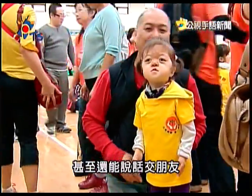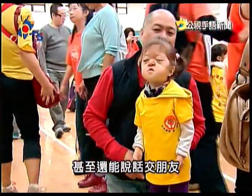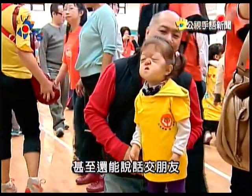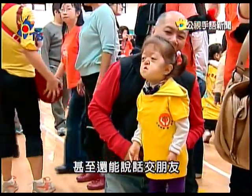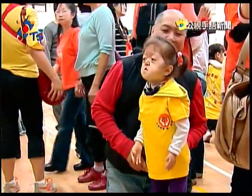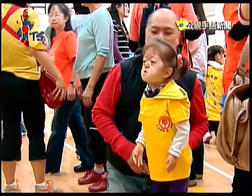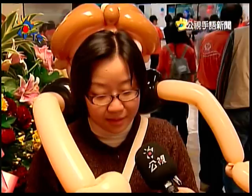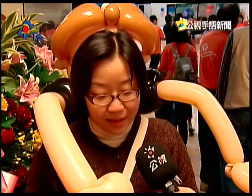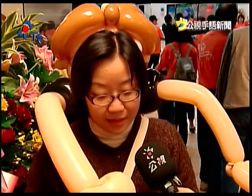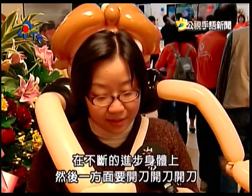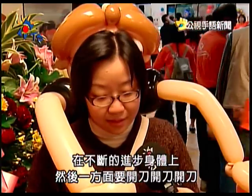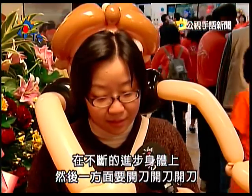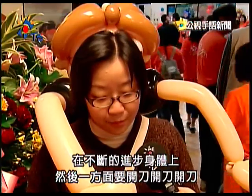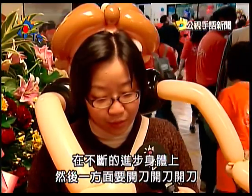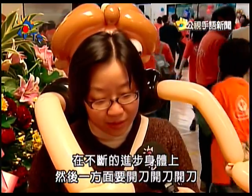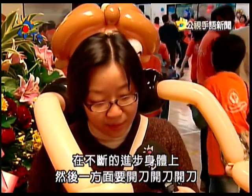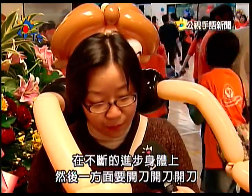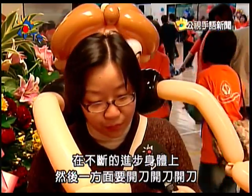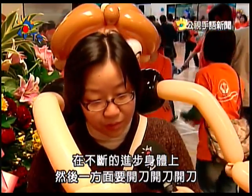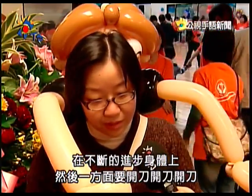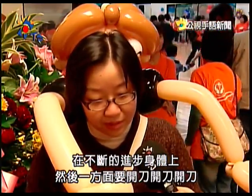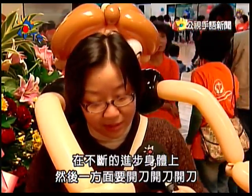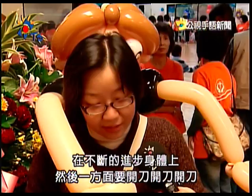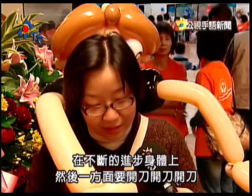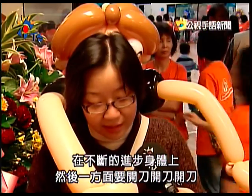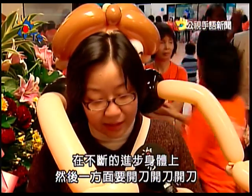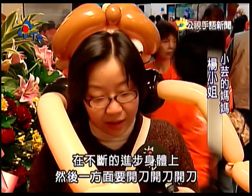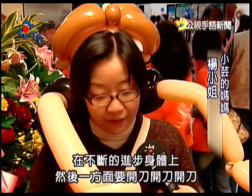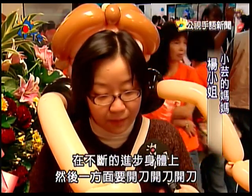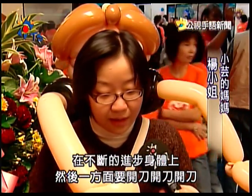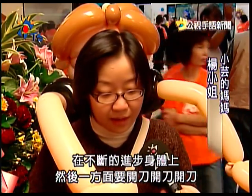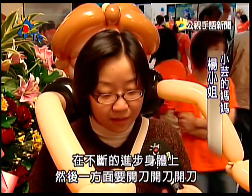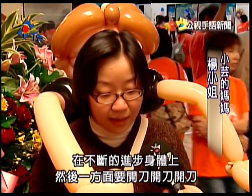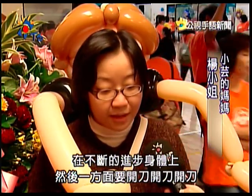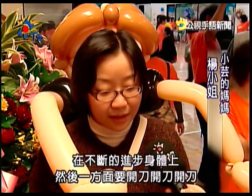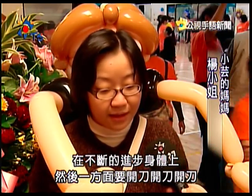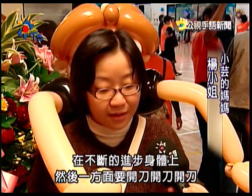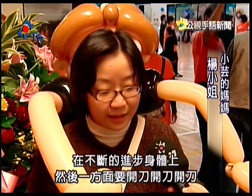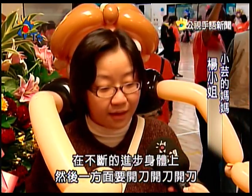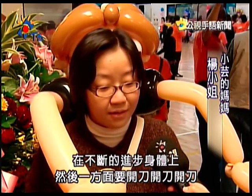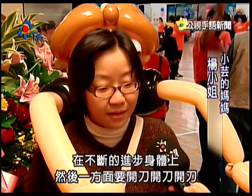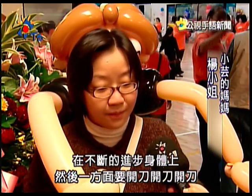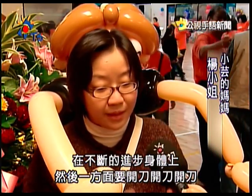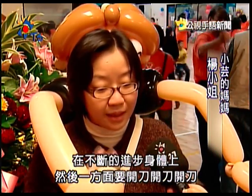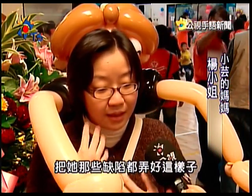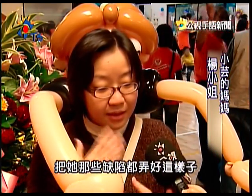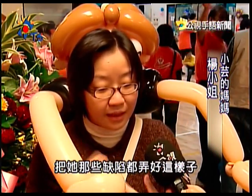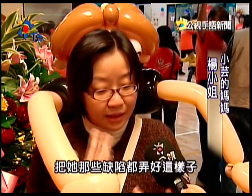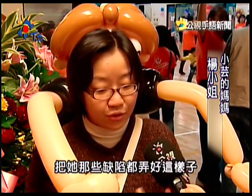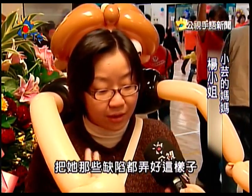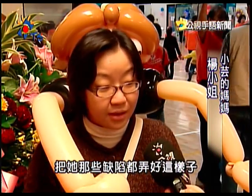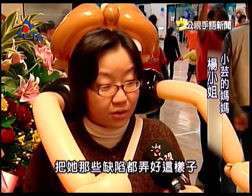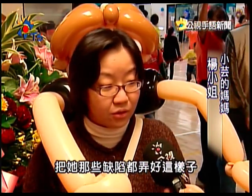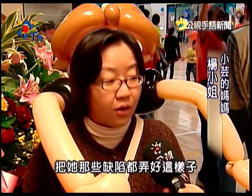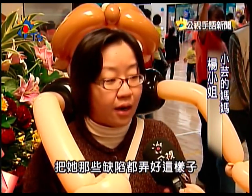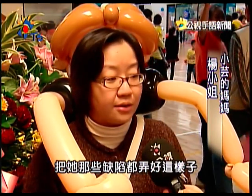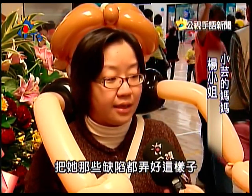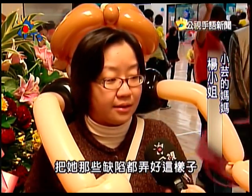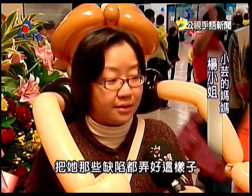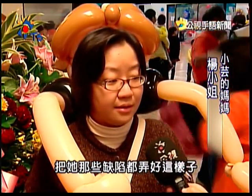友。 在那个不断进步身体上，然后一方面要开刀开刀开刀，把他那些缺陷都弄好，这样子。